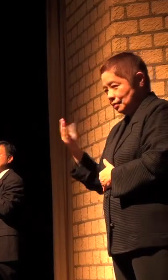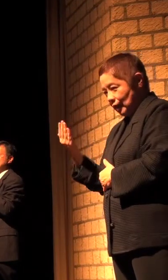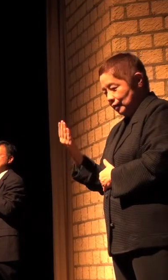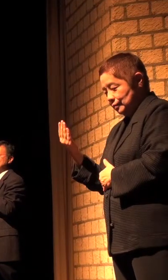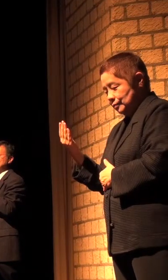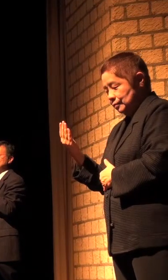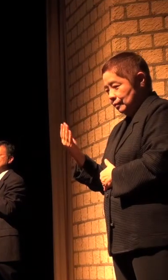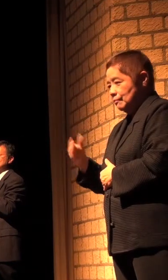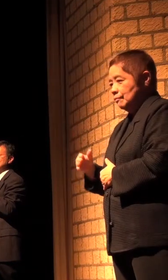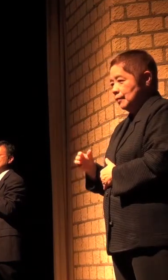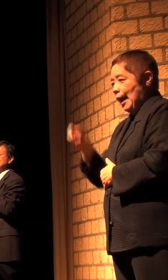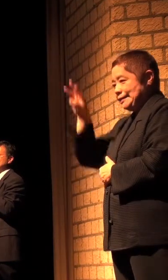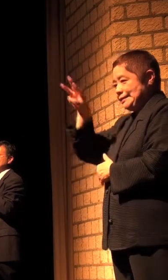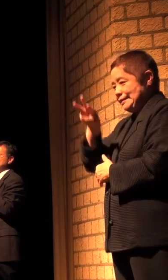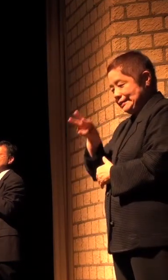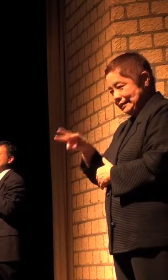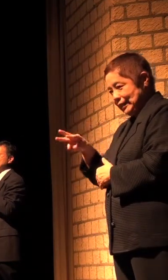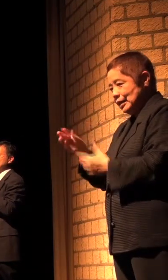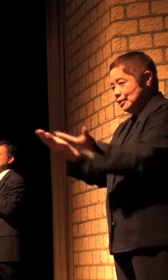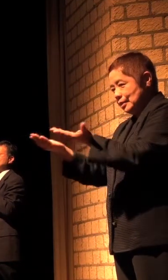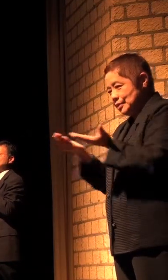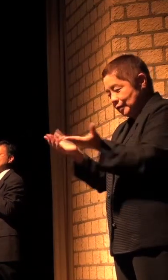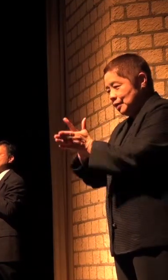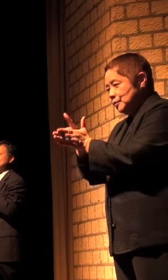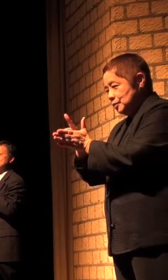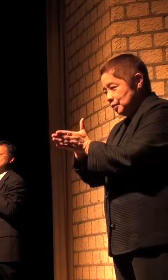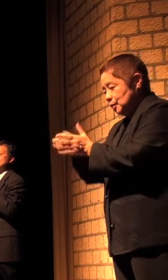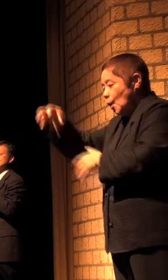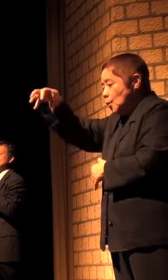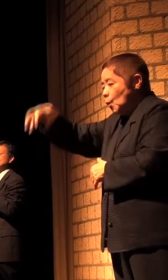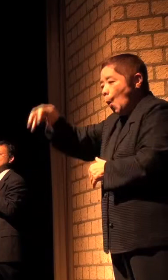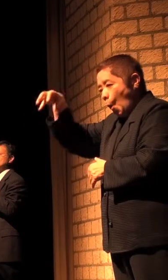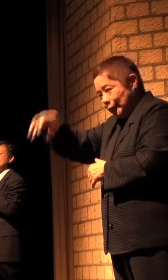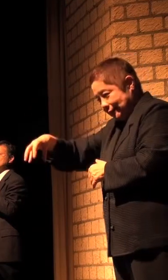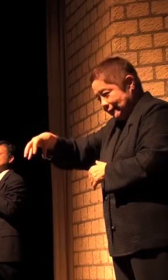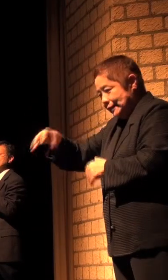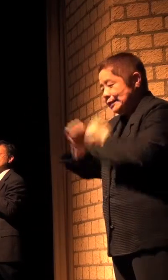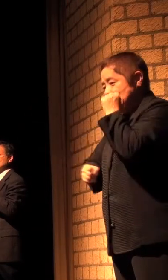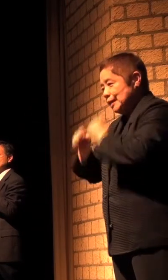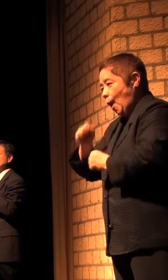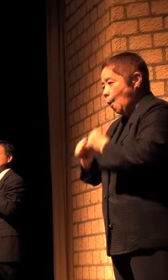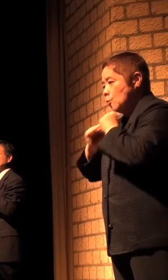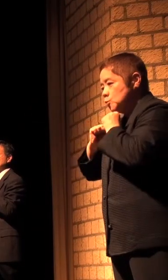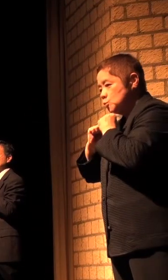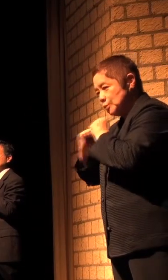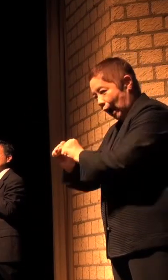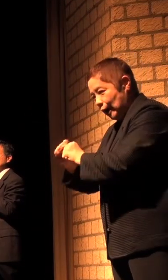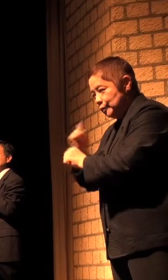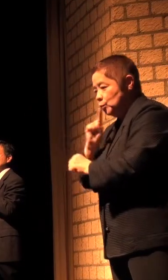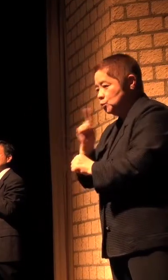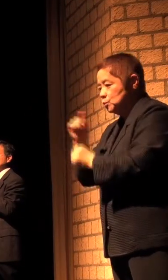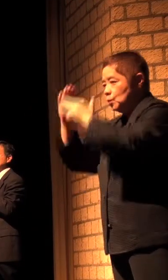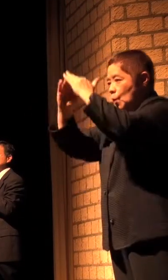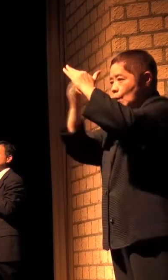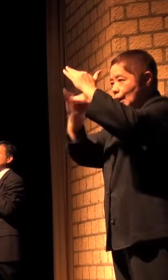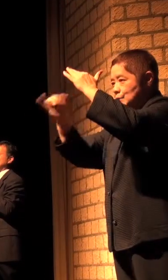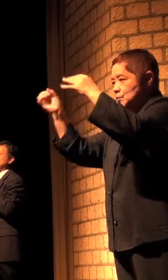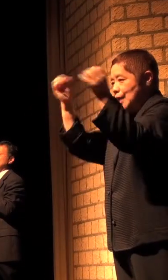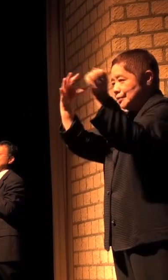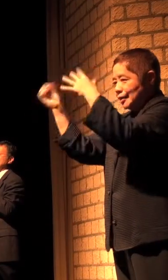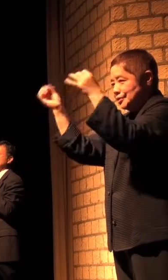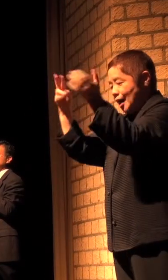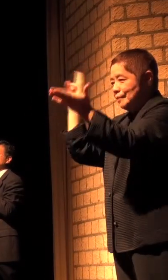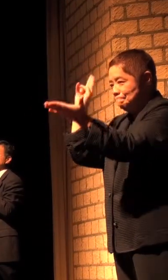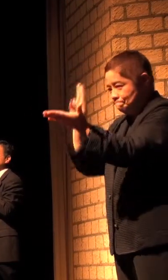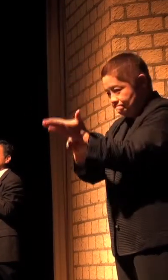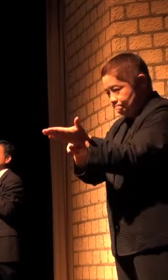災とか災害が起きたときにこうどういうところに避難をするよっていうふうに家族で話し合っておく。そうすればや